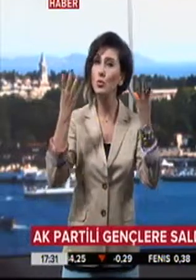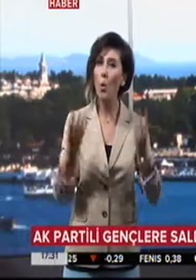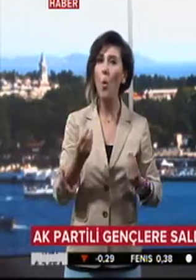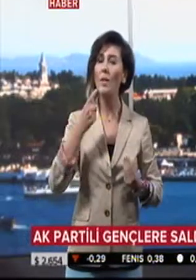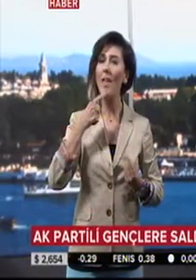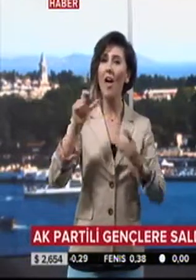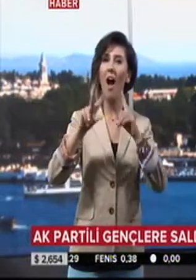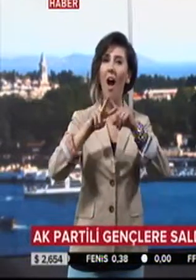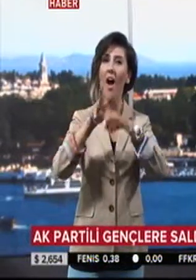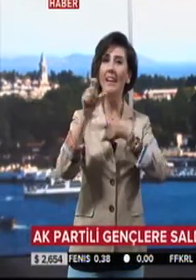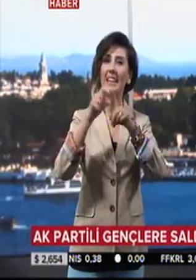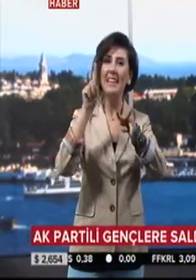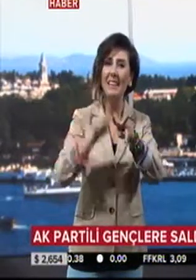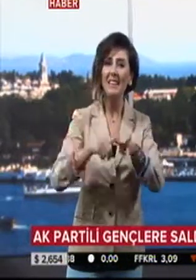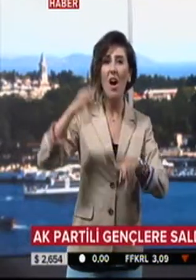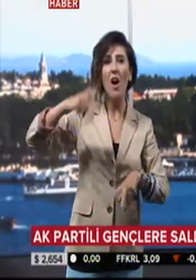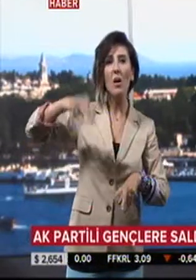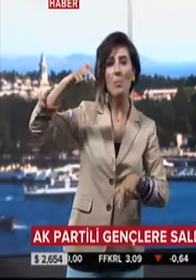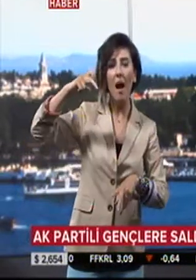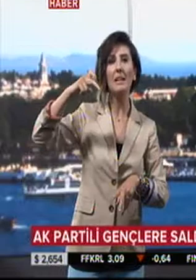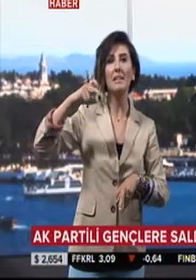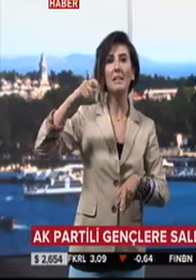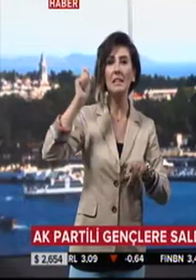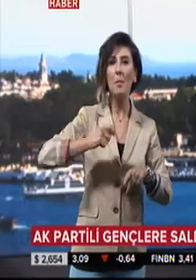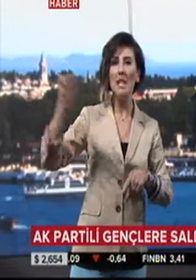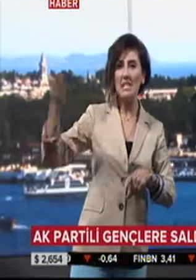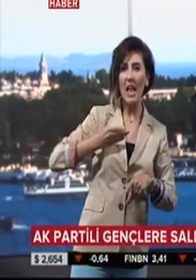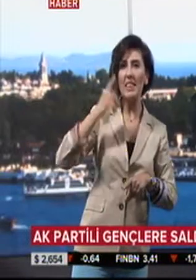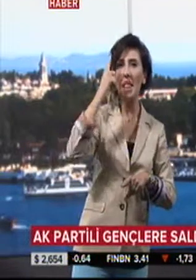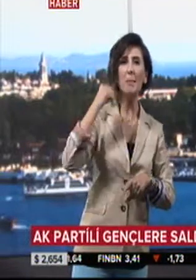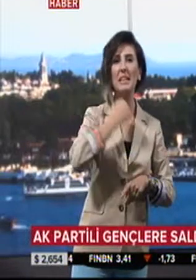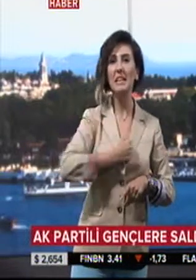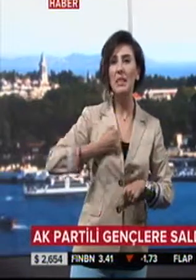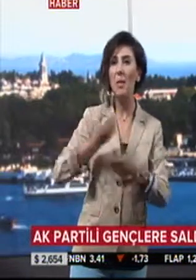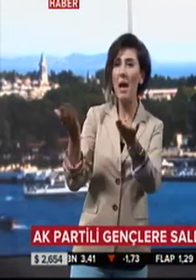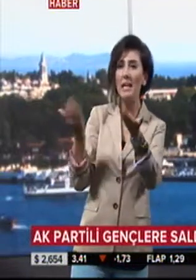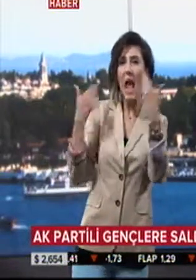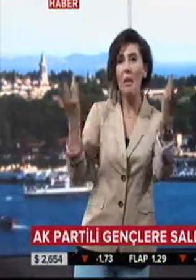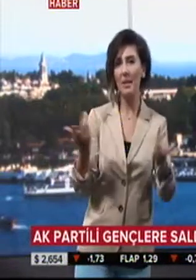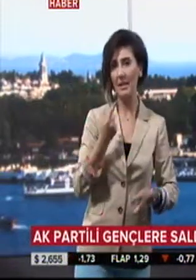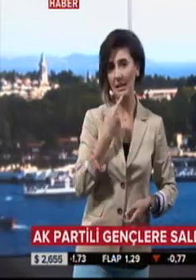geçinen aydınlardan AK Partililere yapılan saldırılara tek bir kınama gelmedi, dedi.